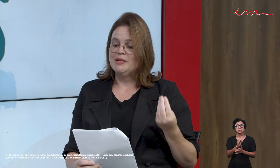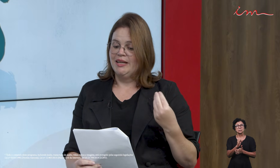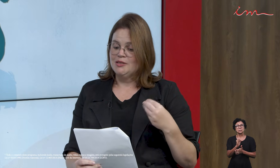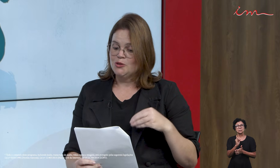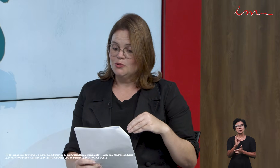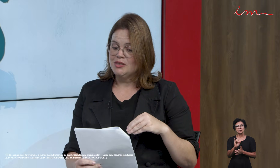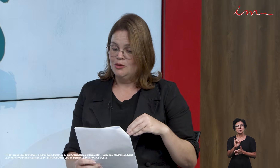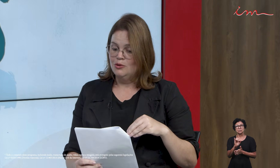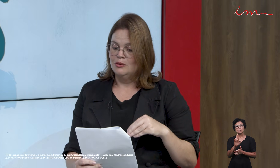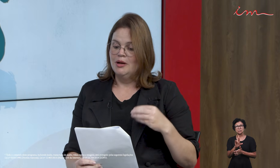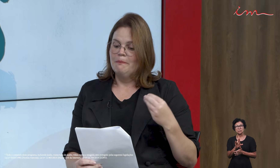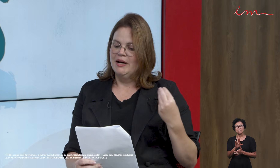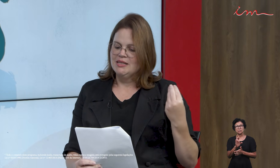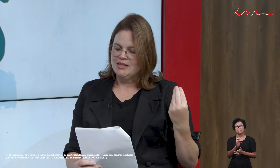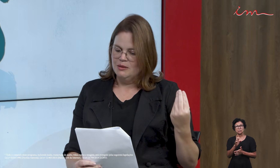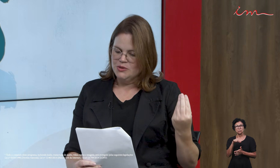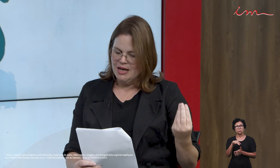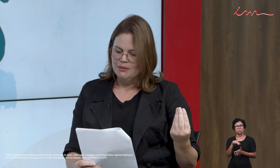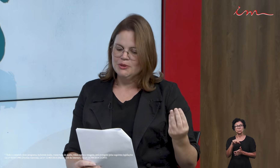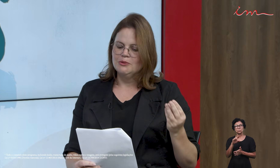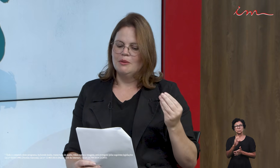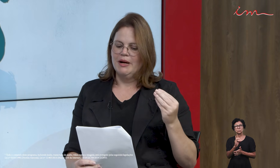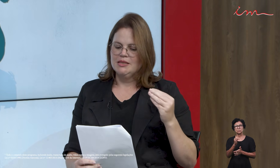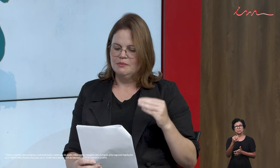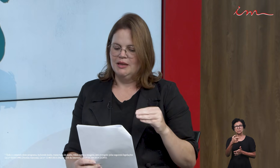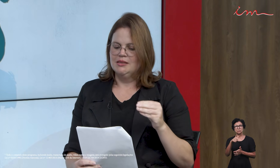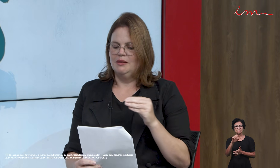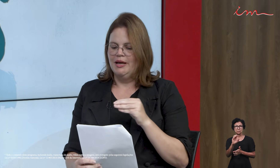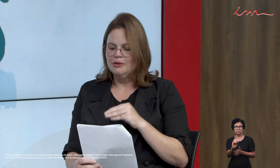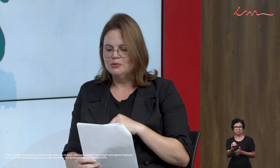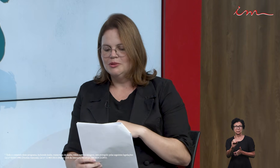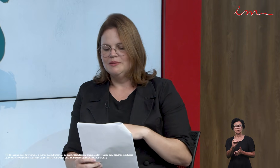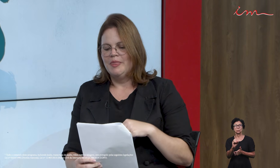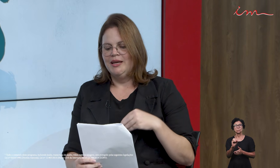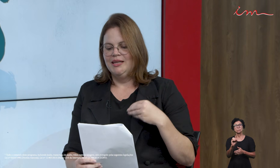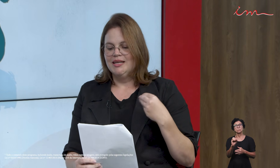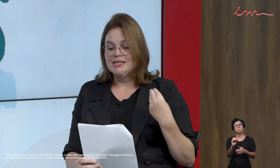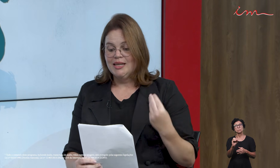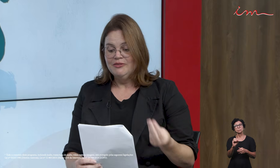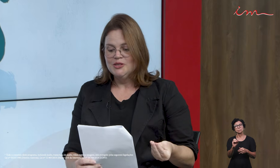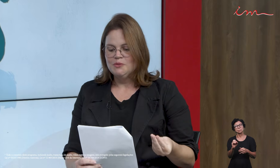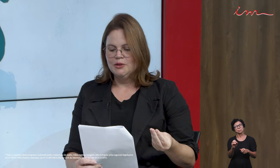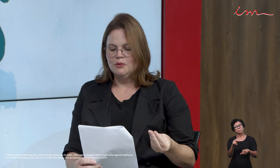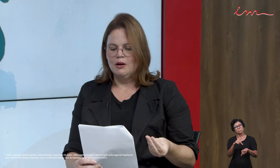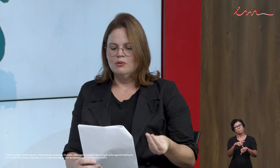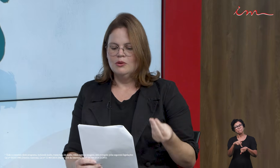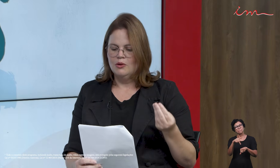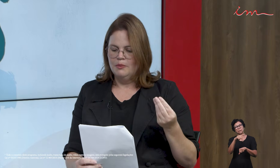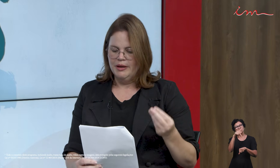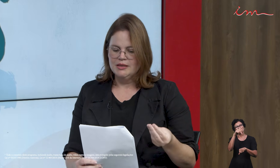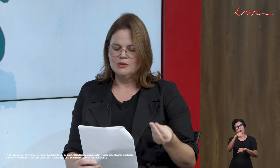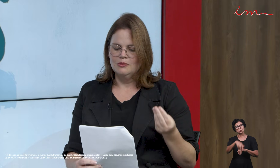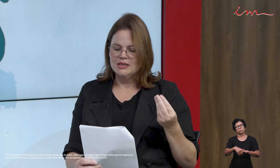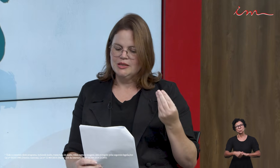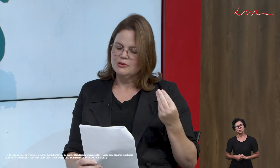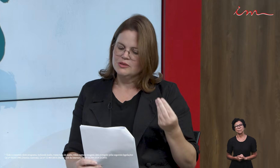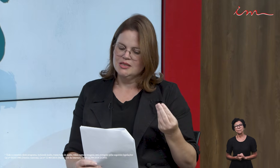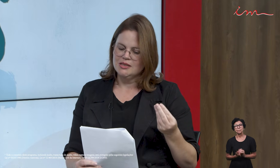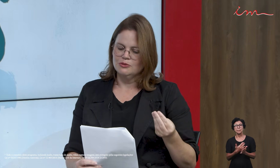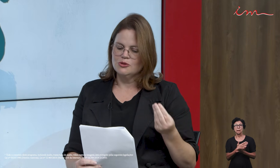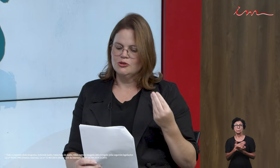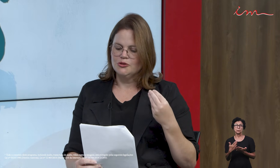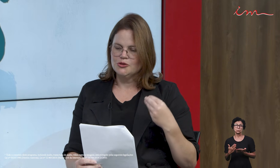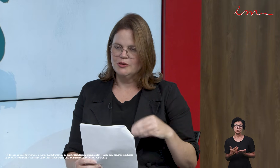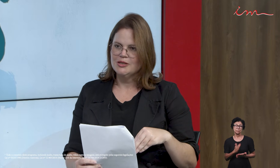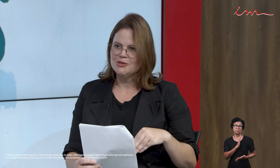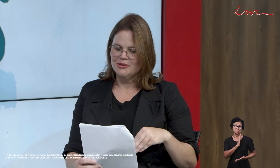Nossas experiências com o Senhor, para estarmos aptos a participar da semeadura e da ceifa espiritual, começam com a